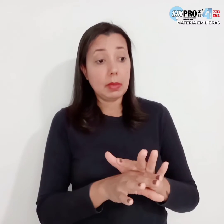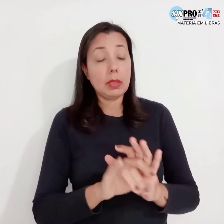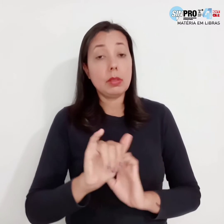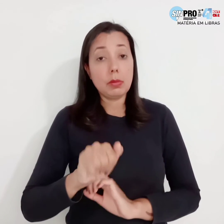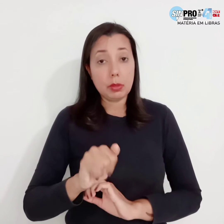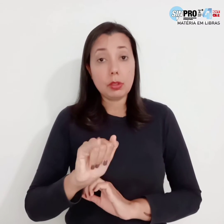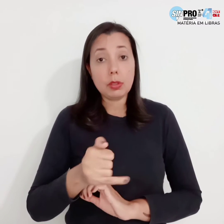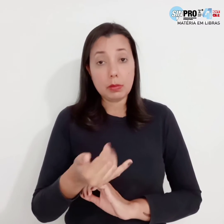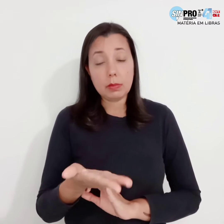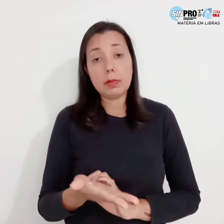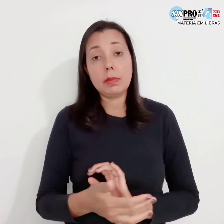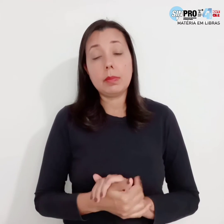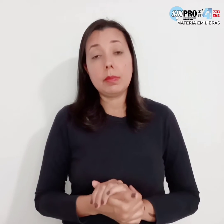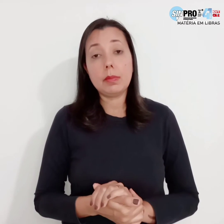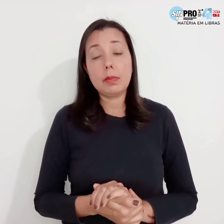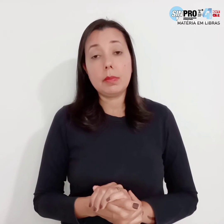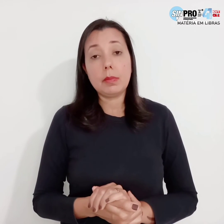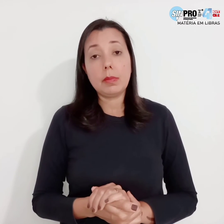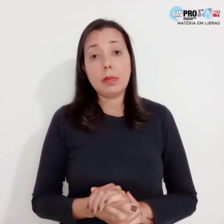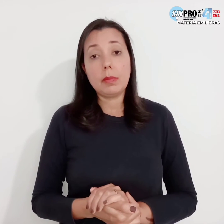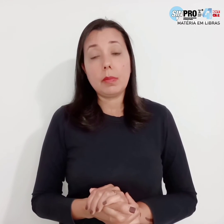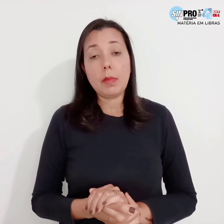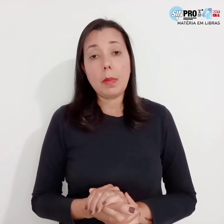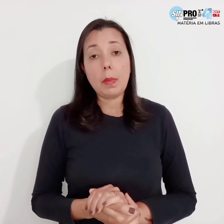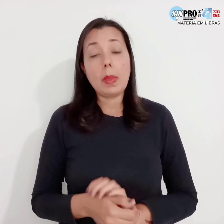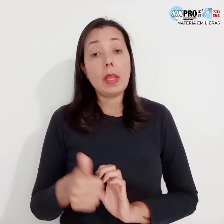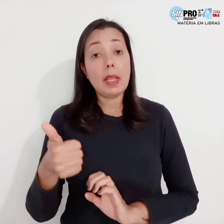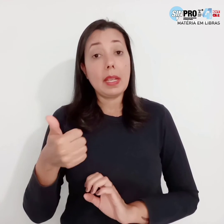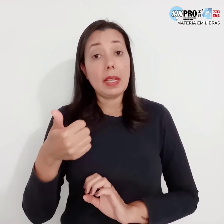janeiro. Eram